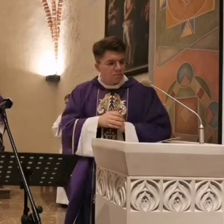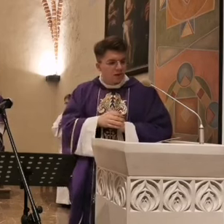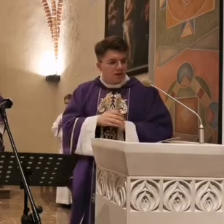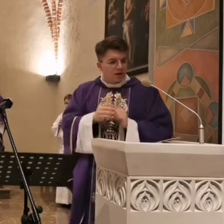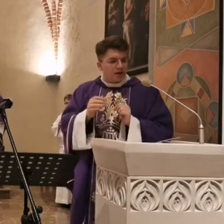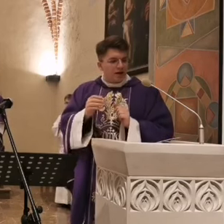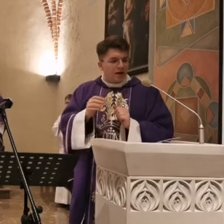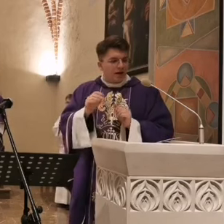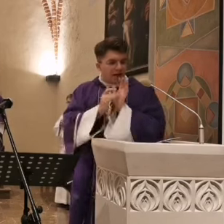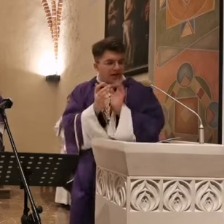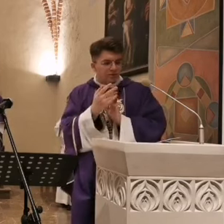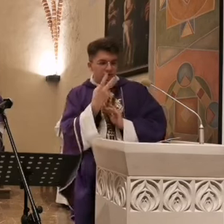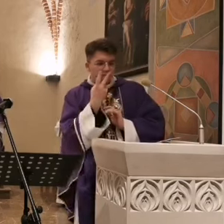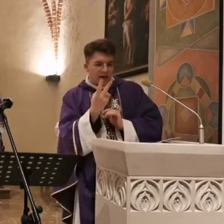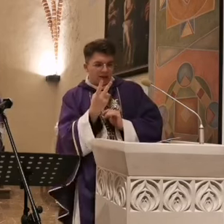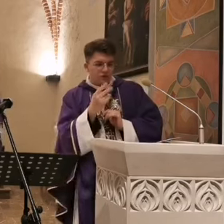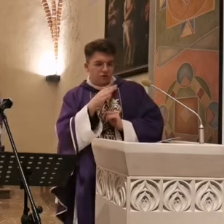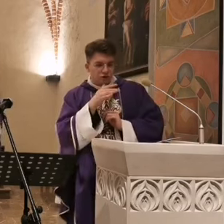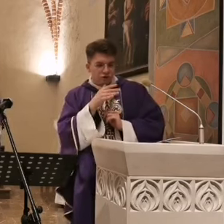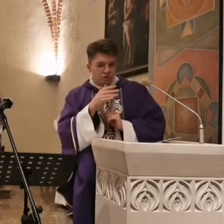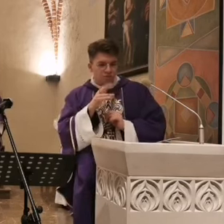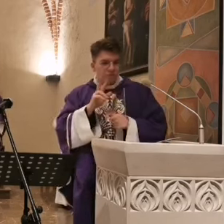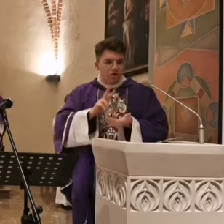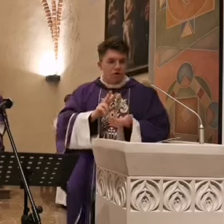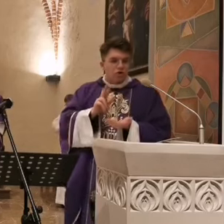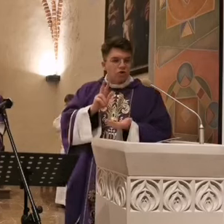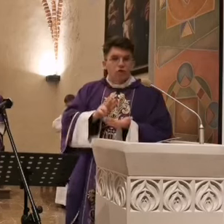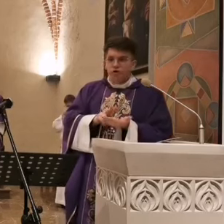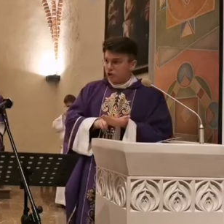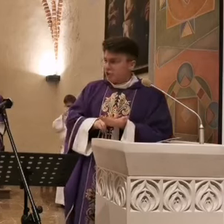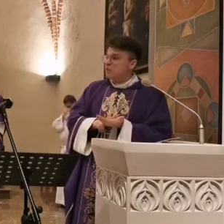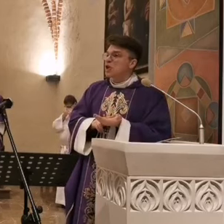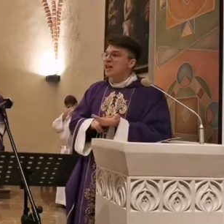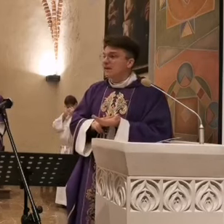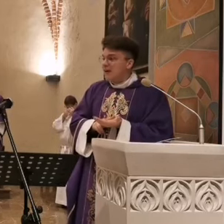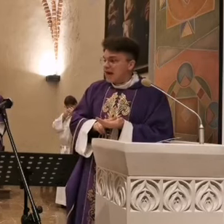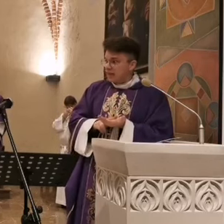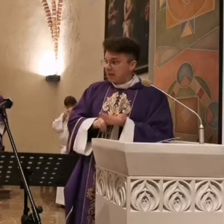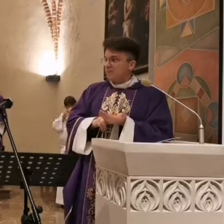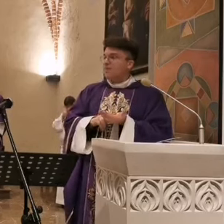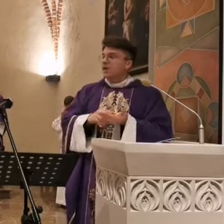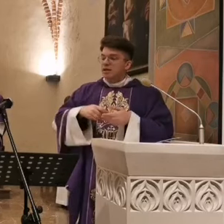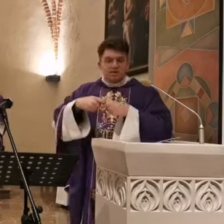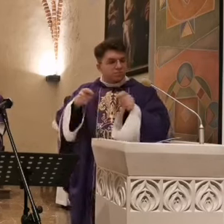W świątyni Żydów. Jezus zobaczył Żydów, którzy